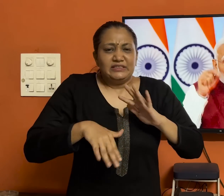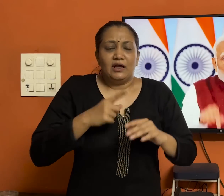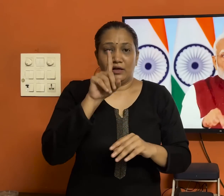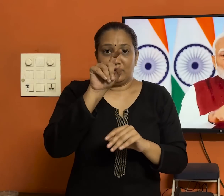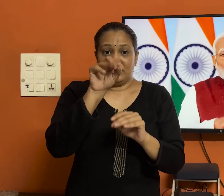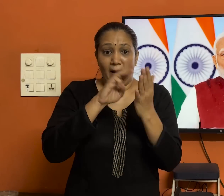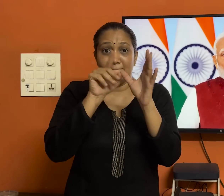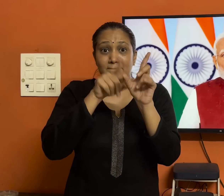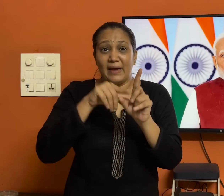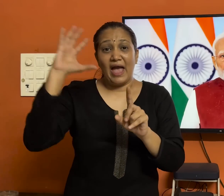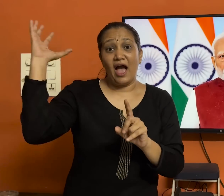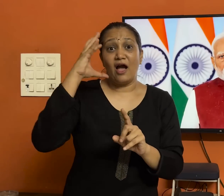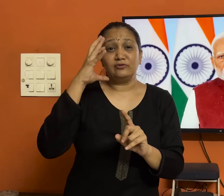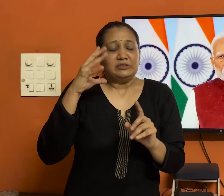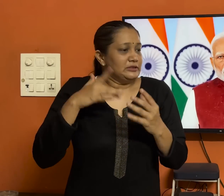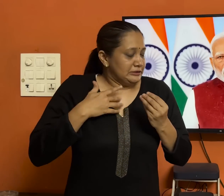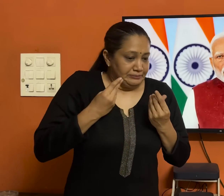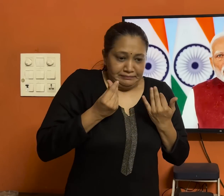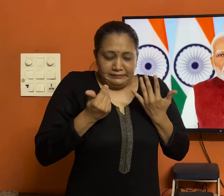10 मई की दोपहर को